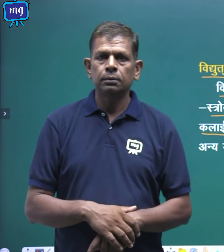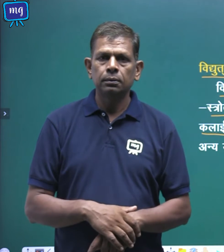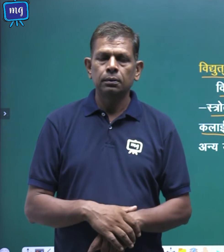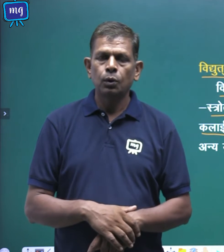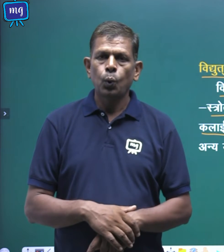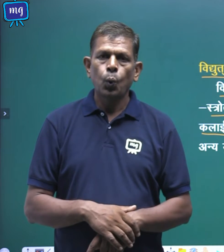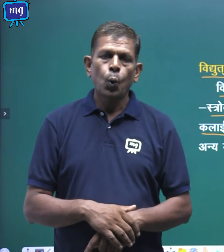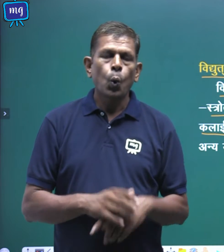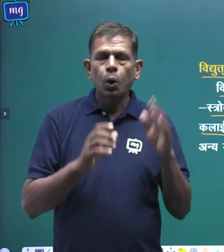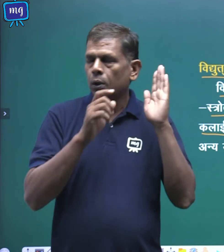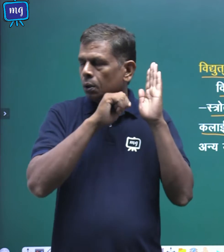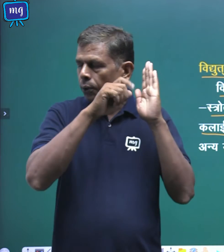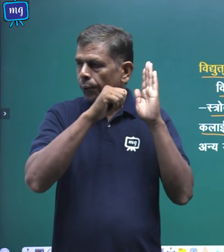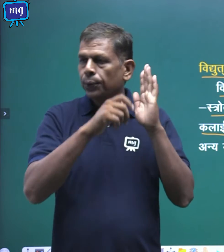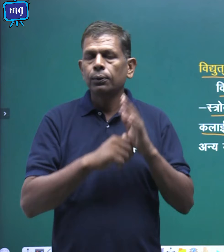रेडियो,